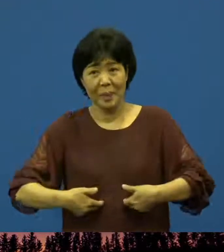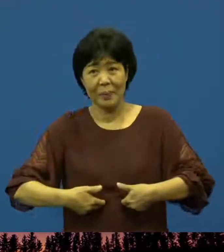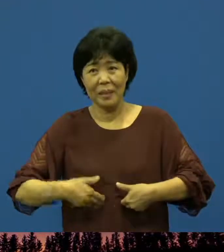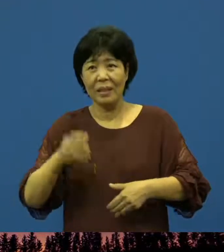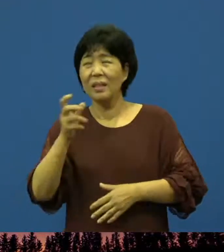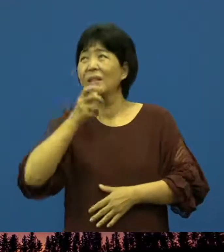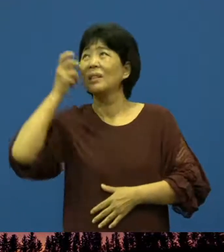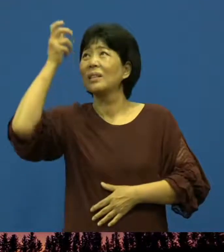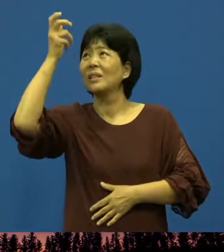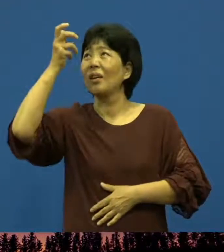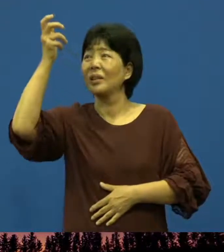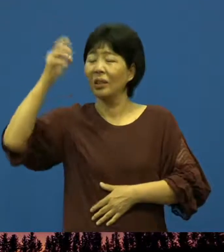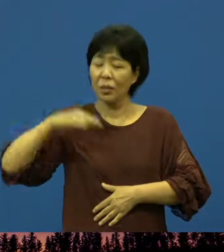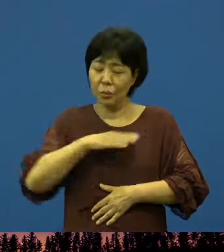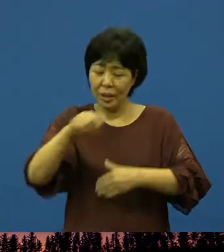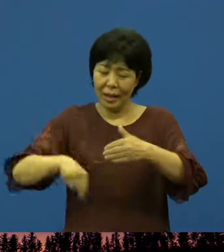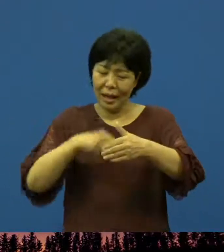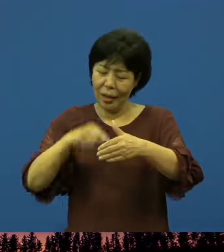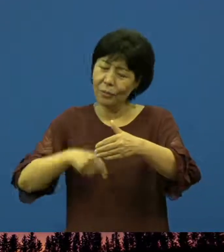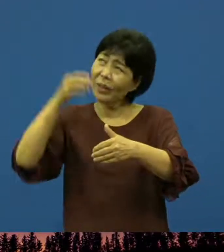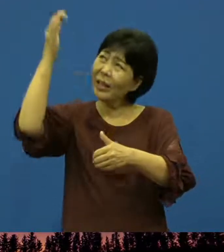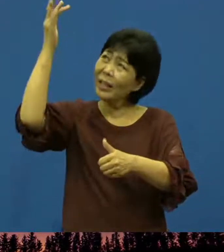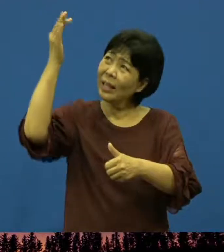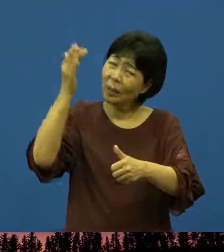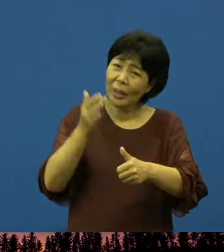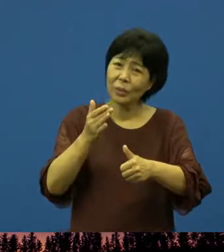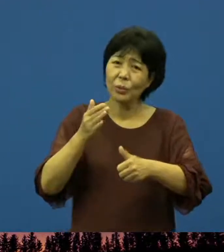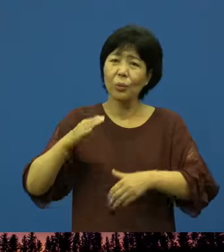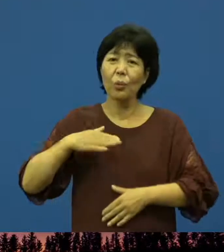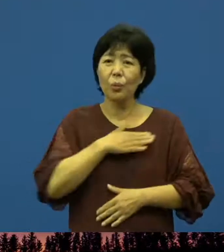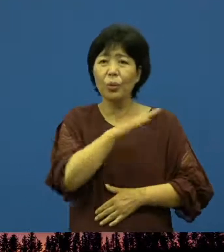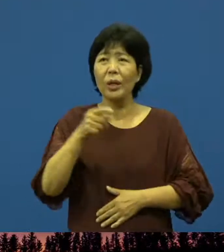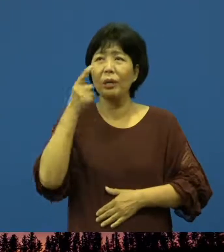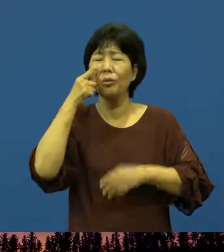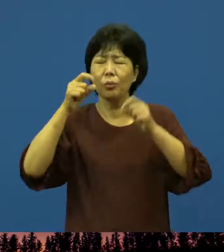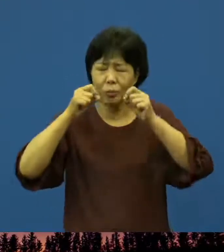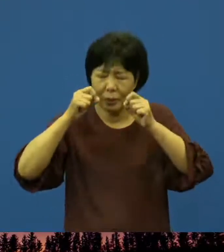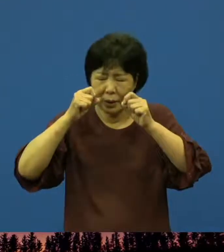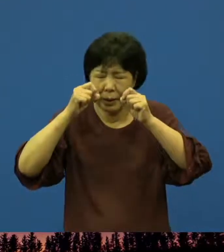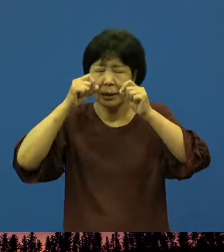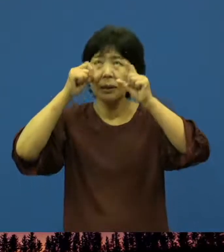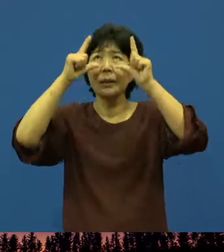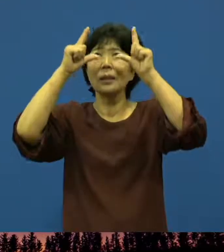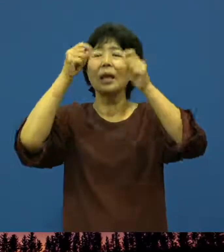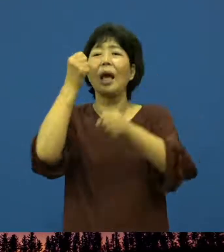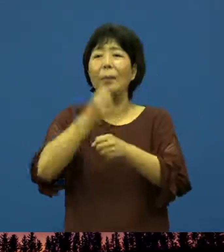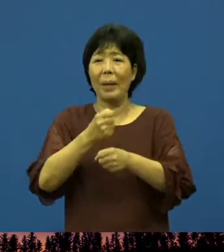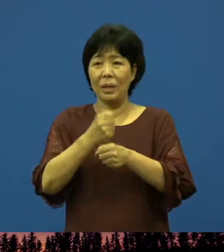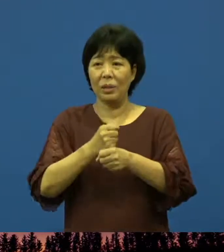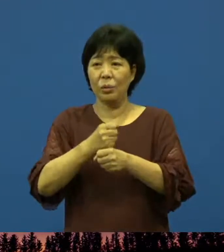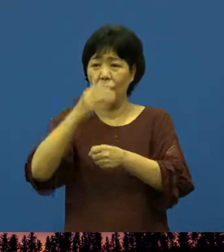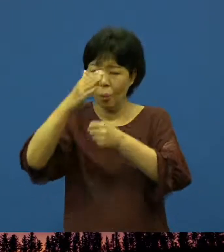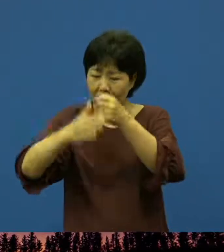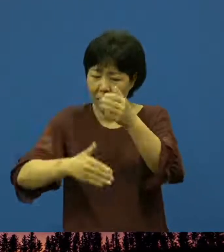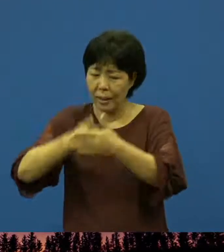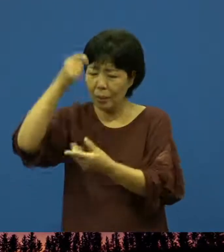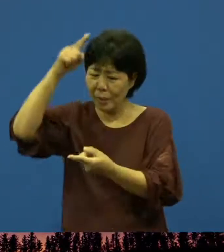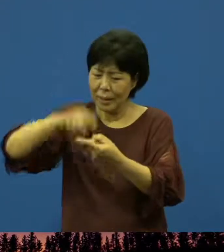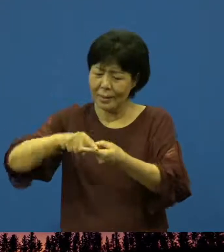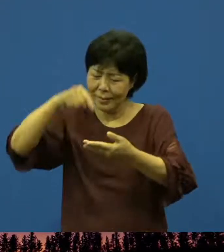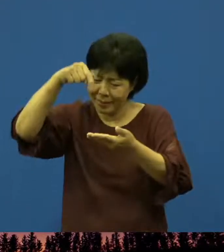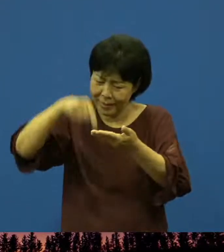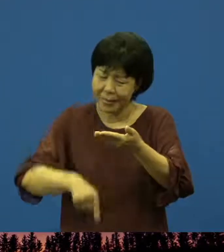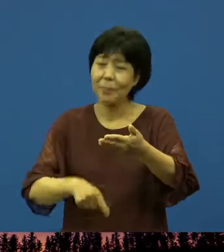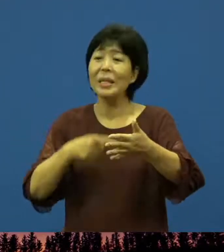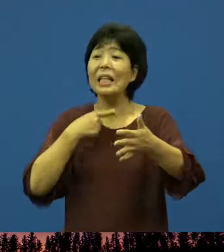우리 가운데 임하시고 우리의 눈을 열어주시고 그분을 더 깊이 경험하도록